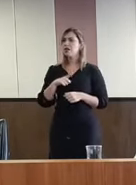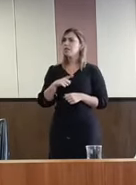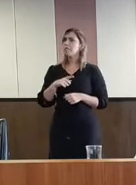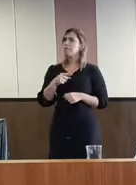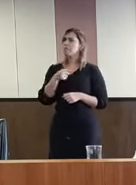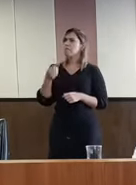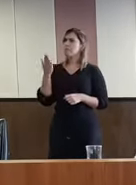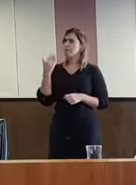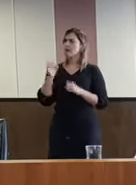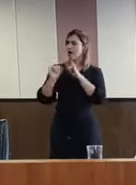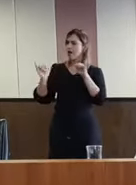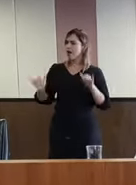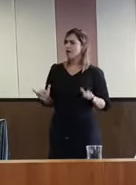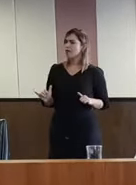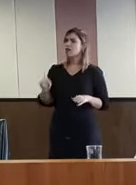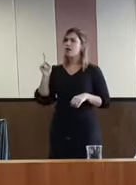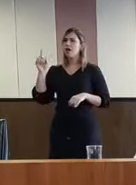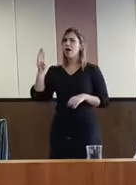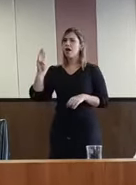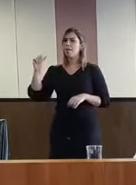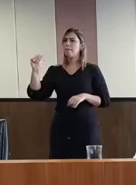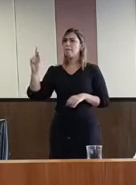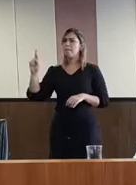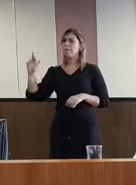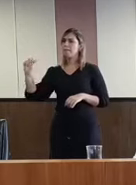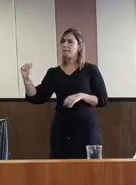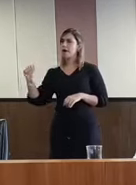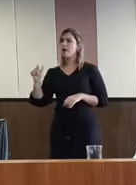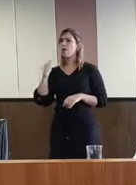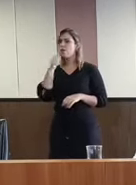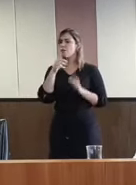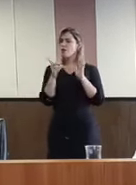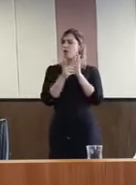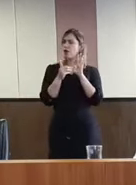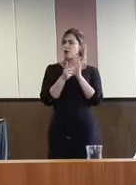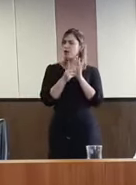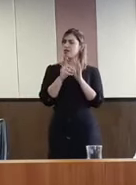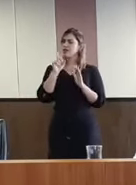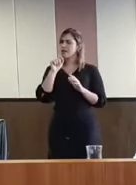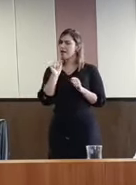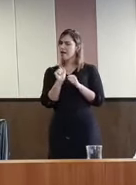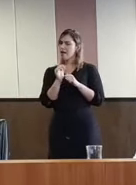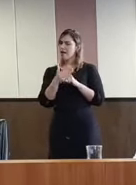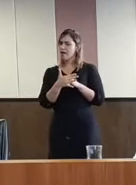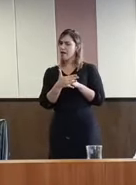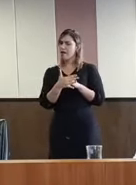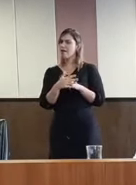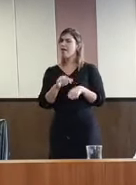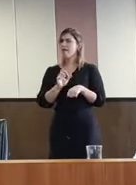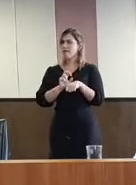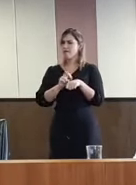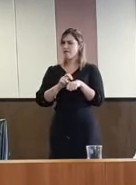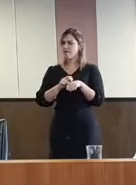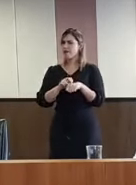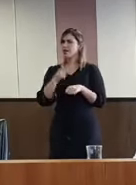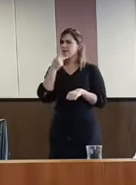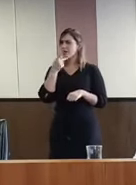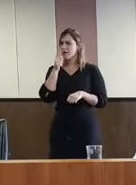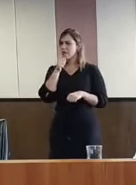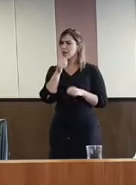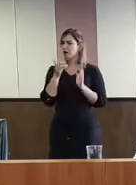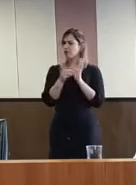imprensa que em Barra do Garças uma indígena faleceu e era suspeito que estava com coronavírus. Mas, nesse